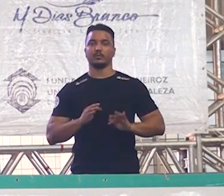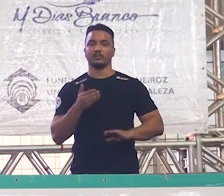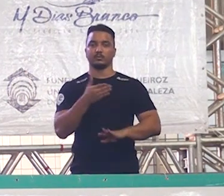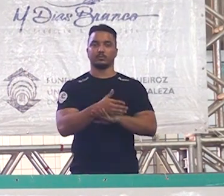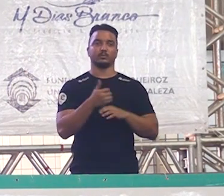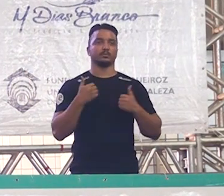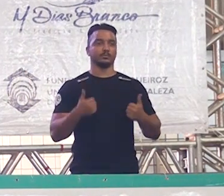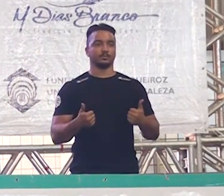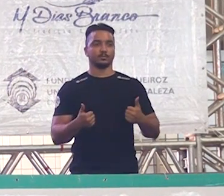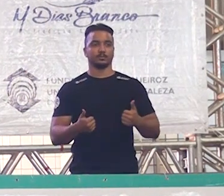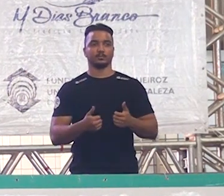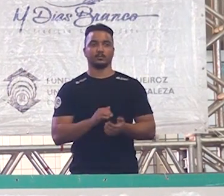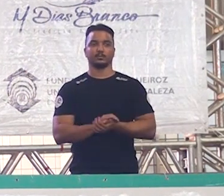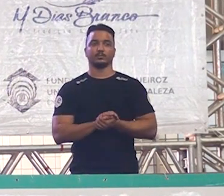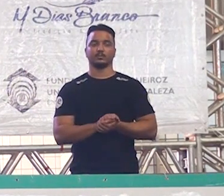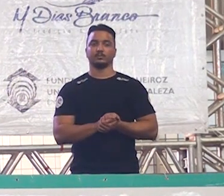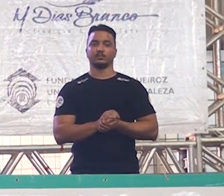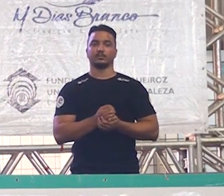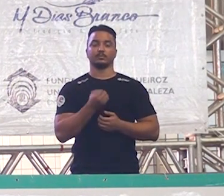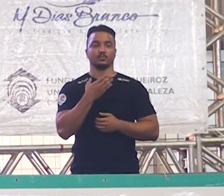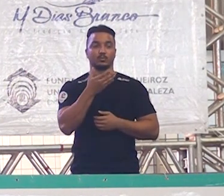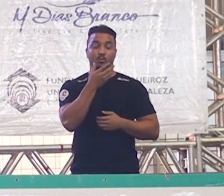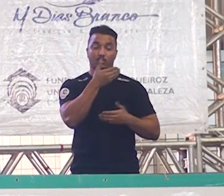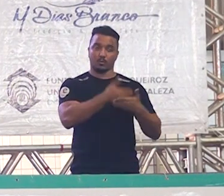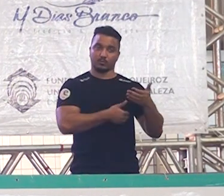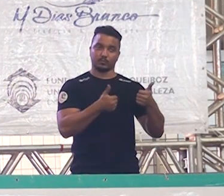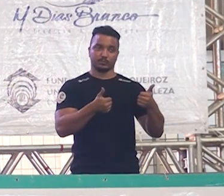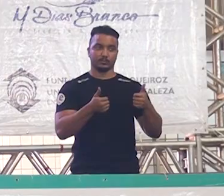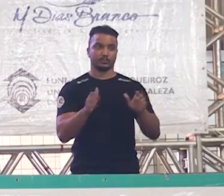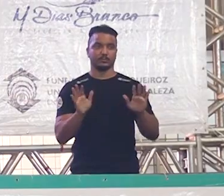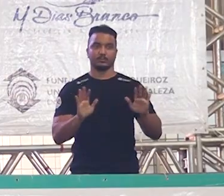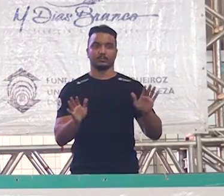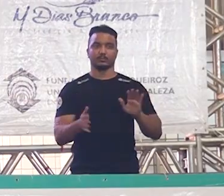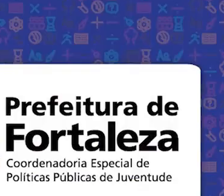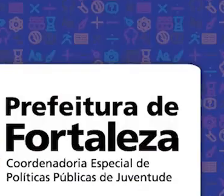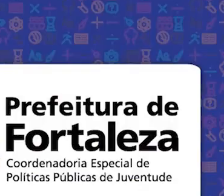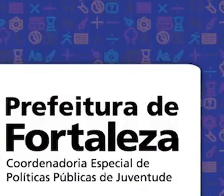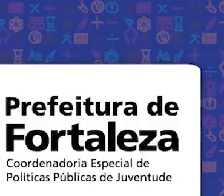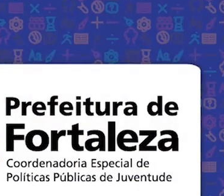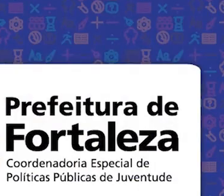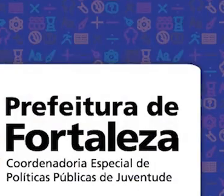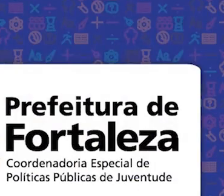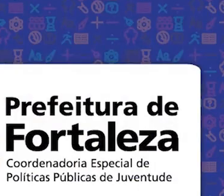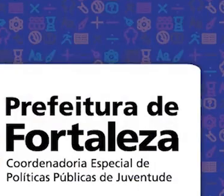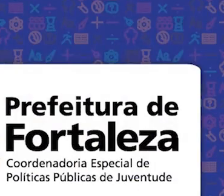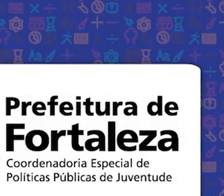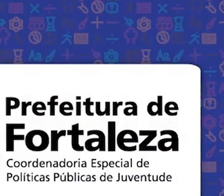estar aqui com vocês. Bom vestibular, boa aprovação. Para vocês também, tudo de bom.